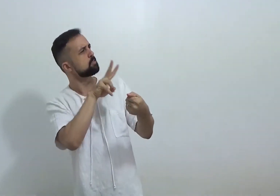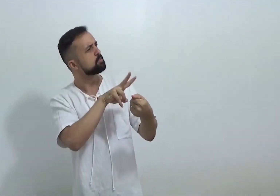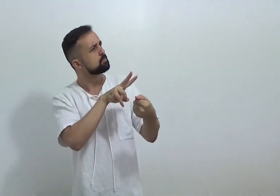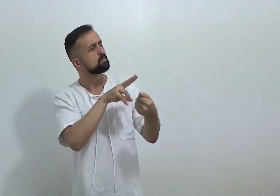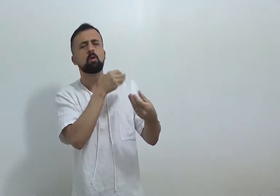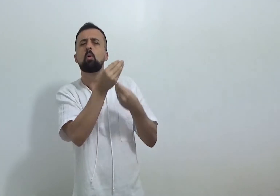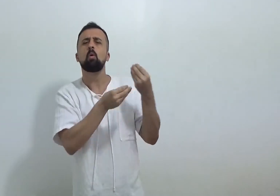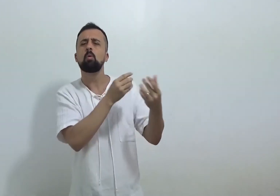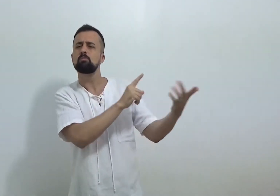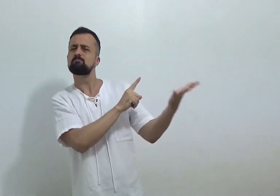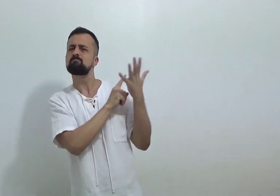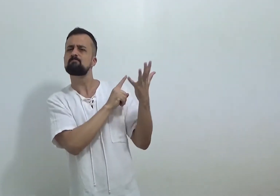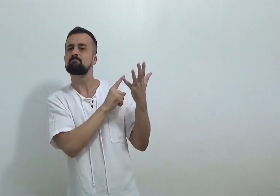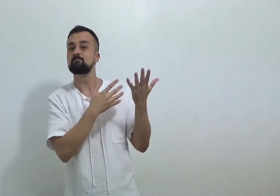e sentir o mundo.